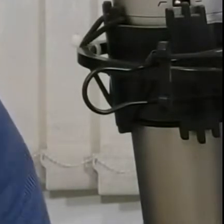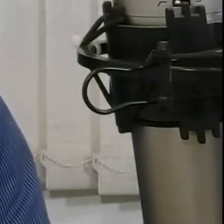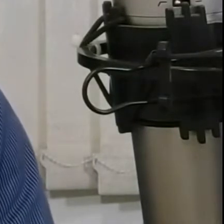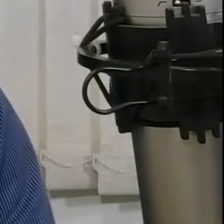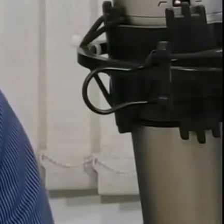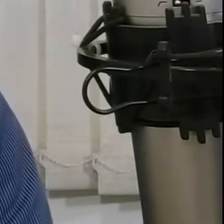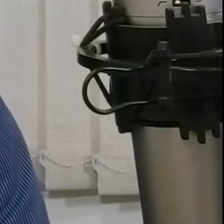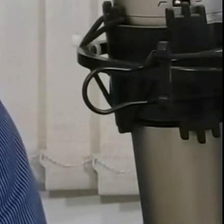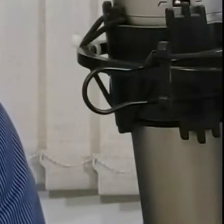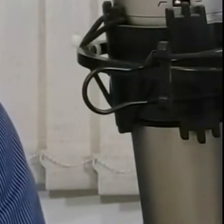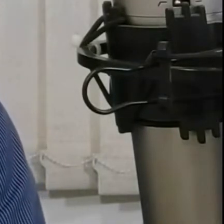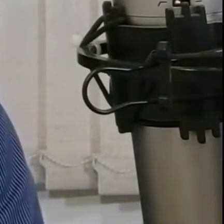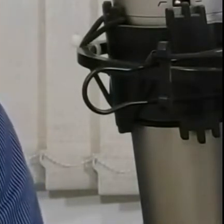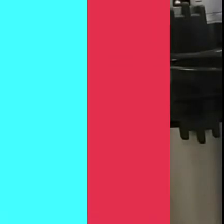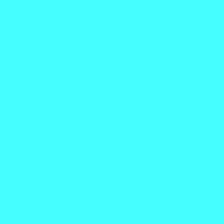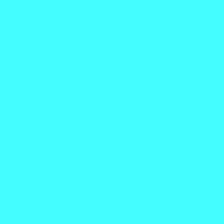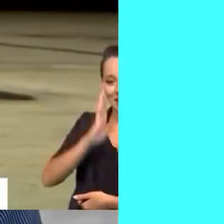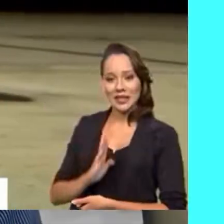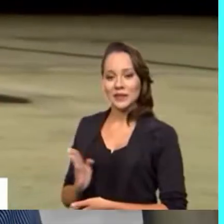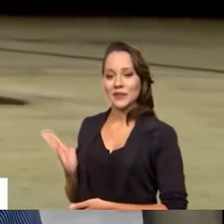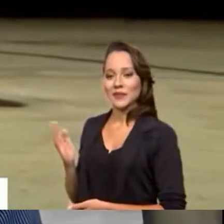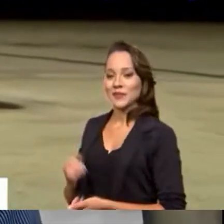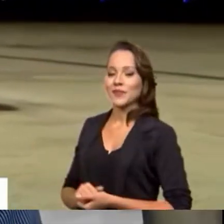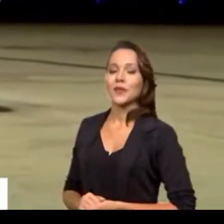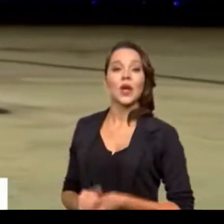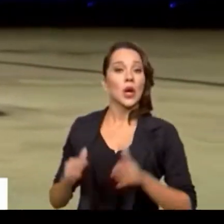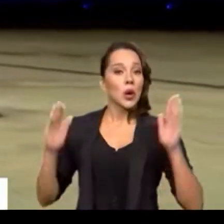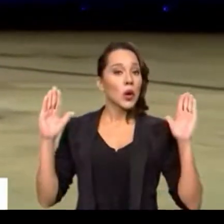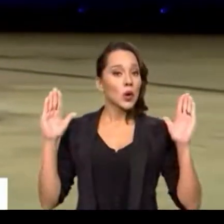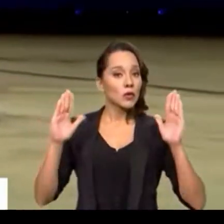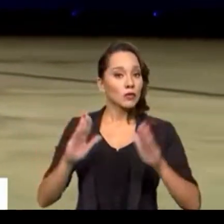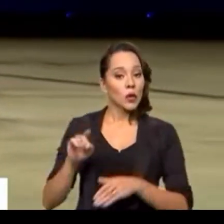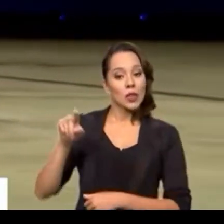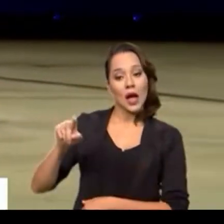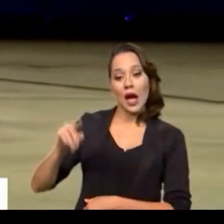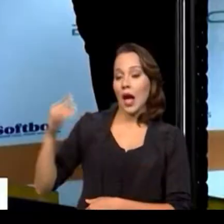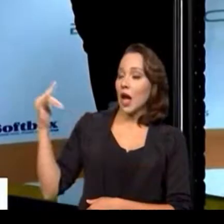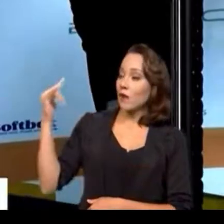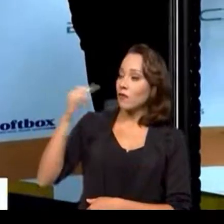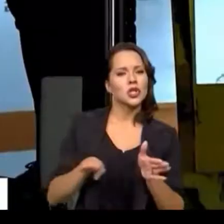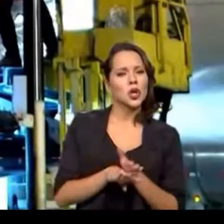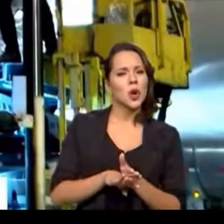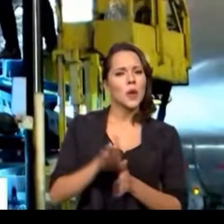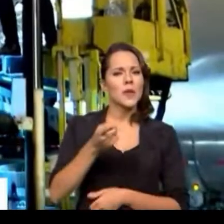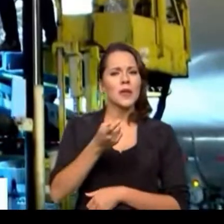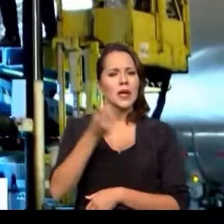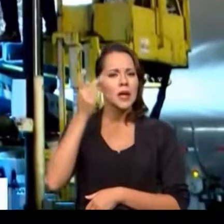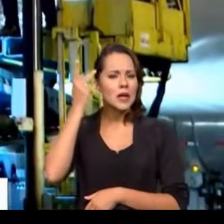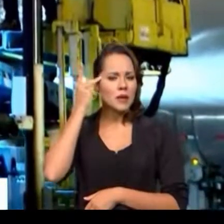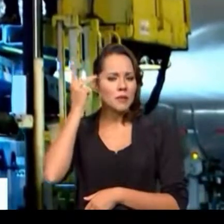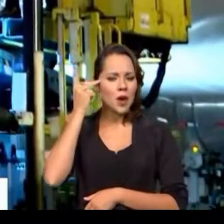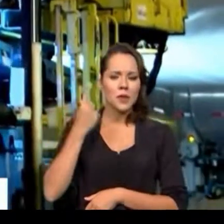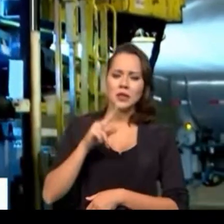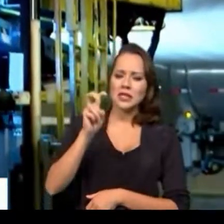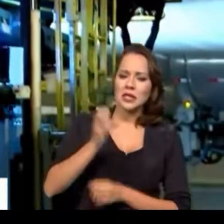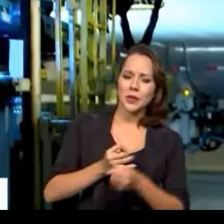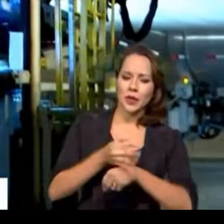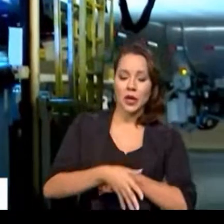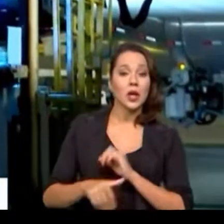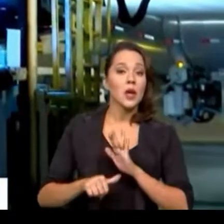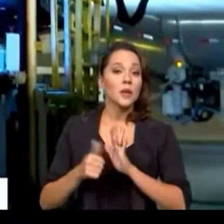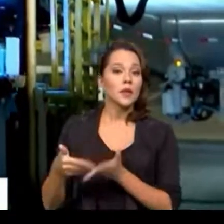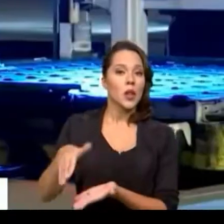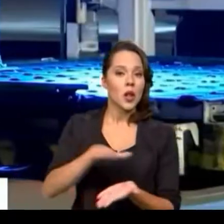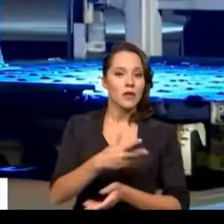vamos lá com a reportagem da TV Brasil Europa e chegou ao aeroporto de Campinas é o primeiro lote de